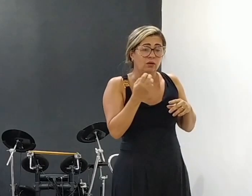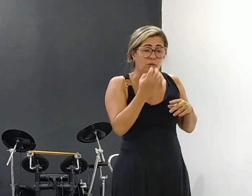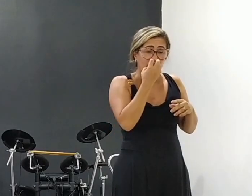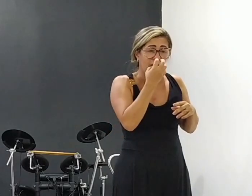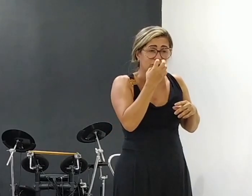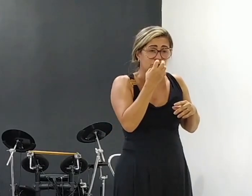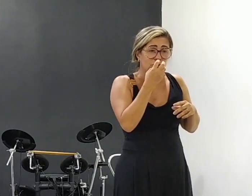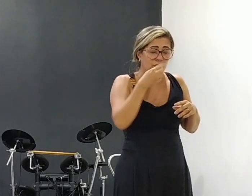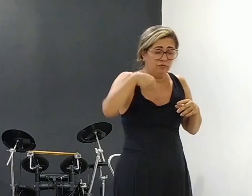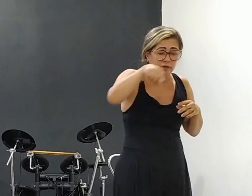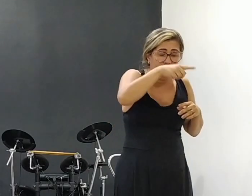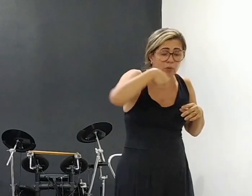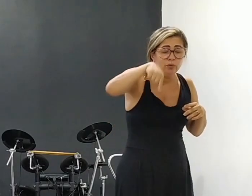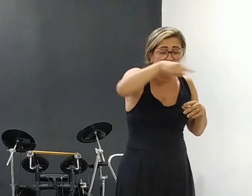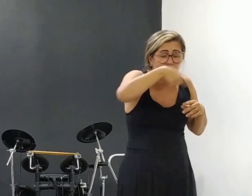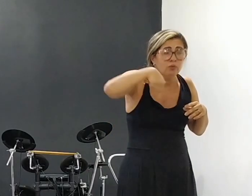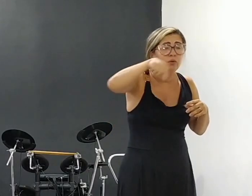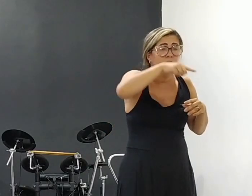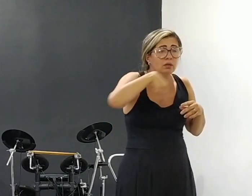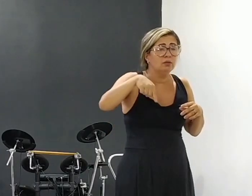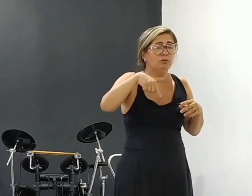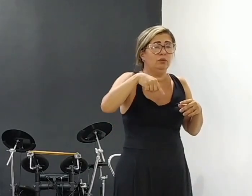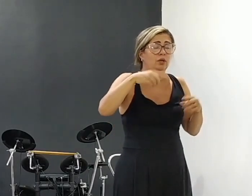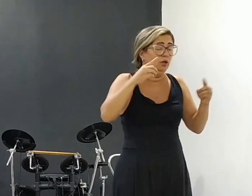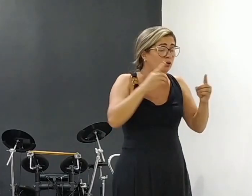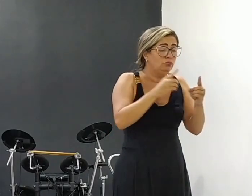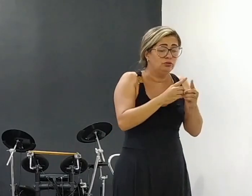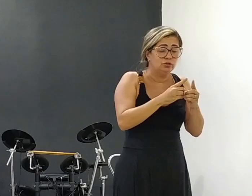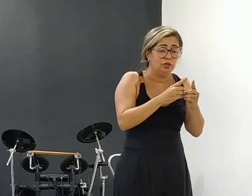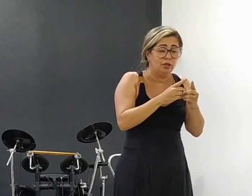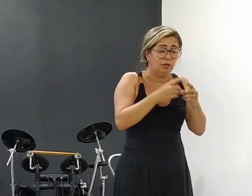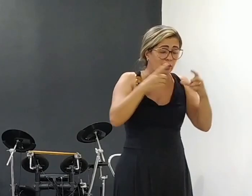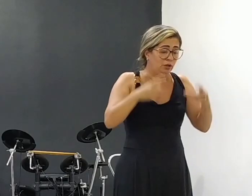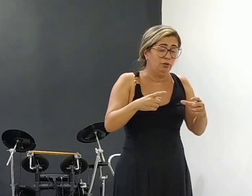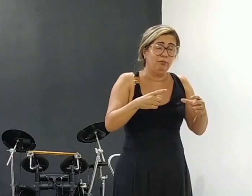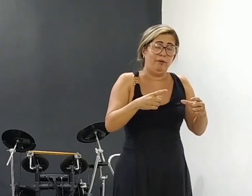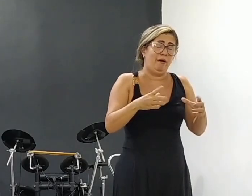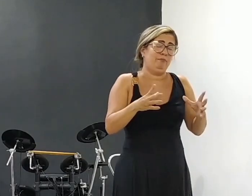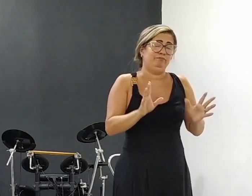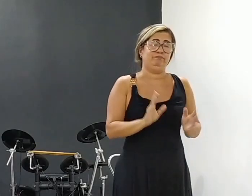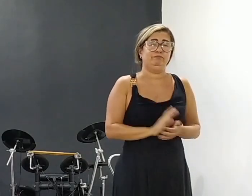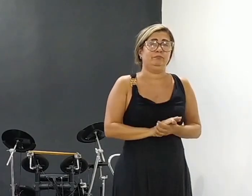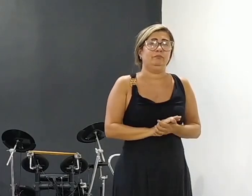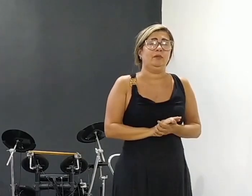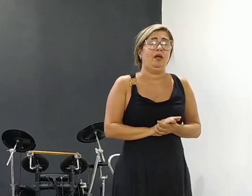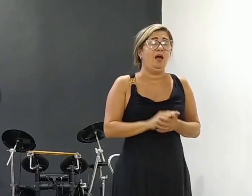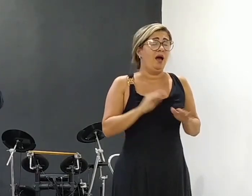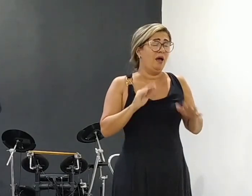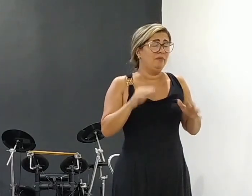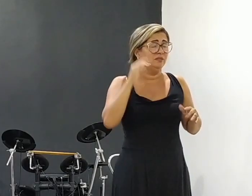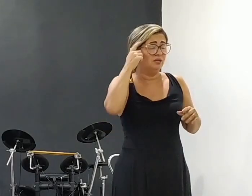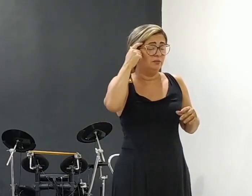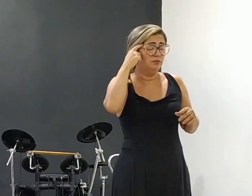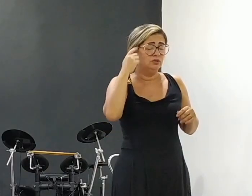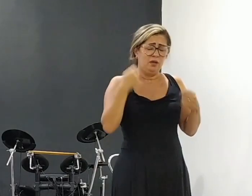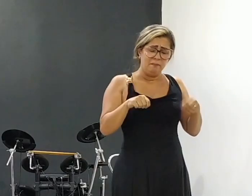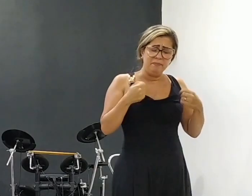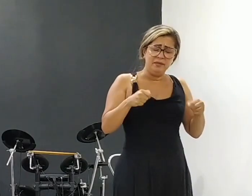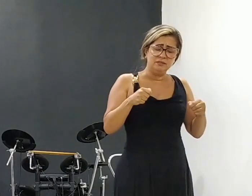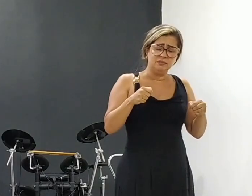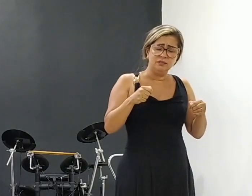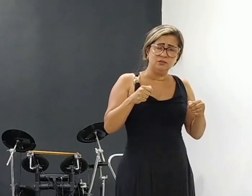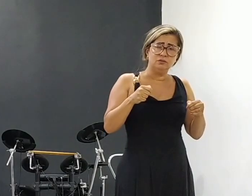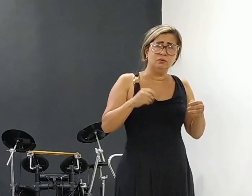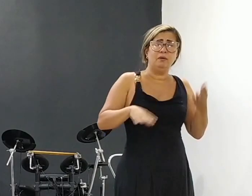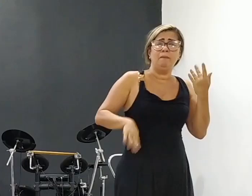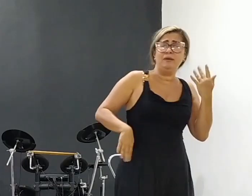não consegue chegar em lugar nenhum. Às vezes a gente pega e fala assim: não, estou precisando passear. Viaja, faz um